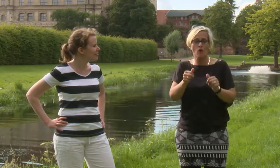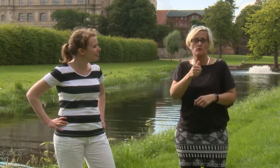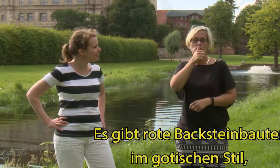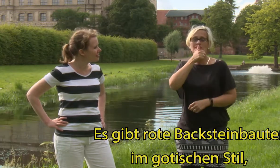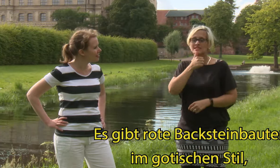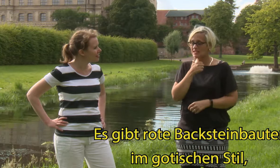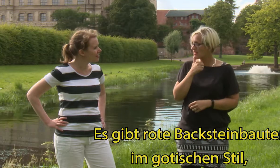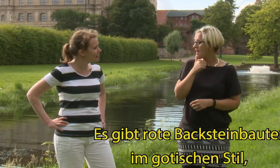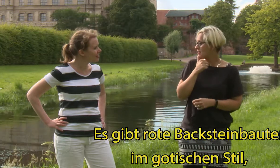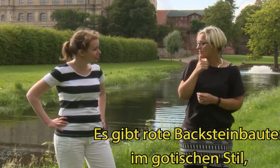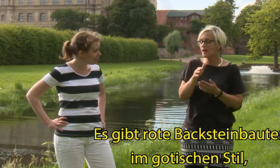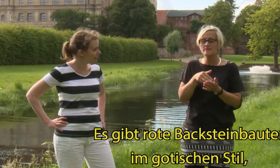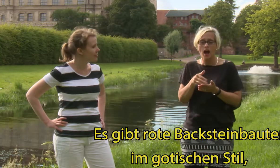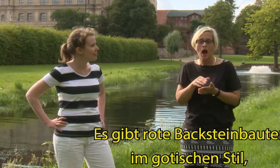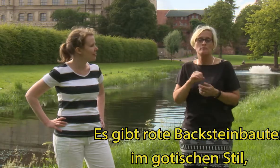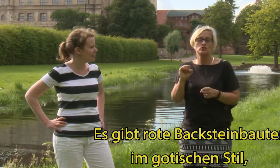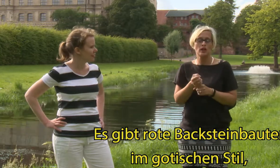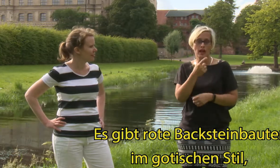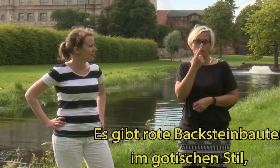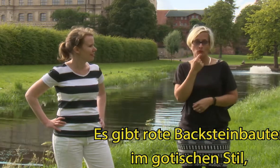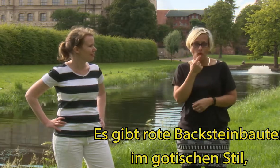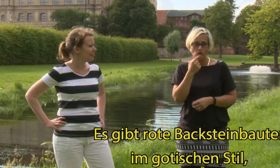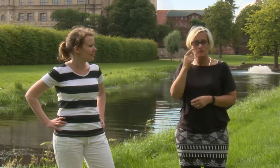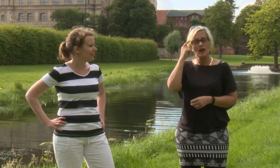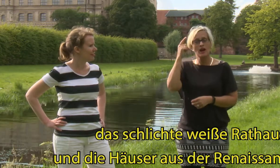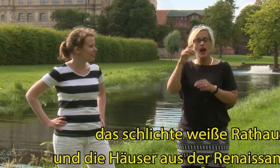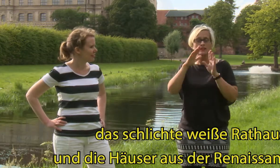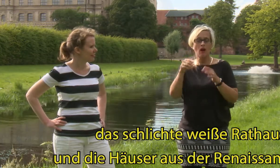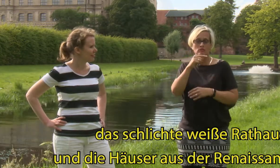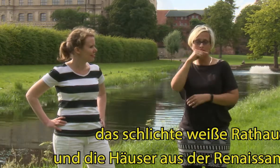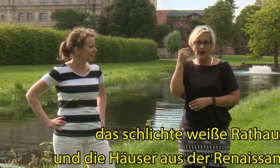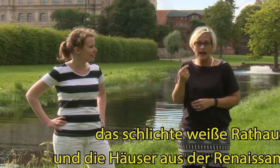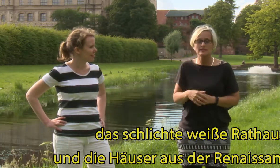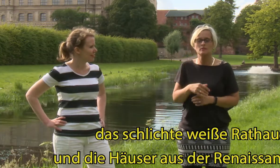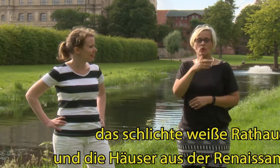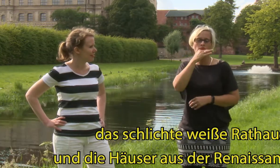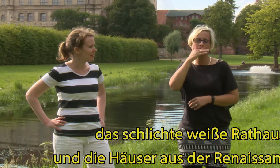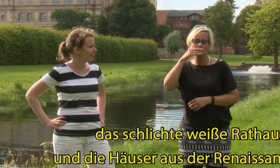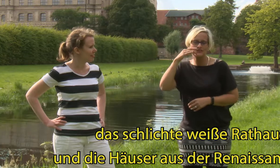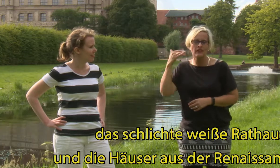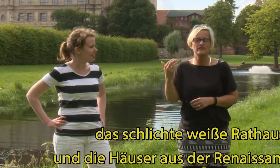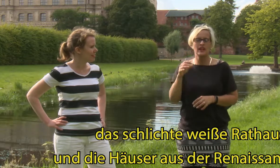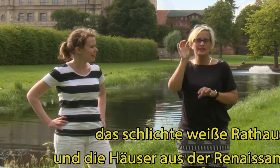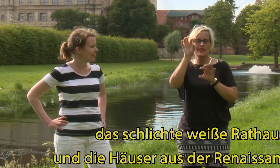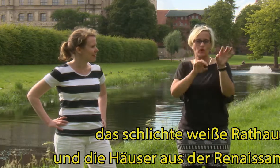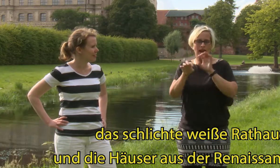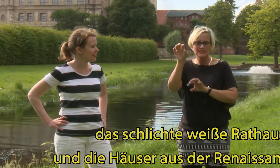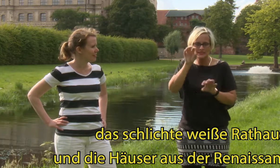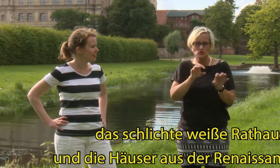Es gibt rote Backsteinbauten im gotischen Stil, das schlichte weiße Rathaus und die Häuser aus der Renaissancezeit.